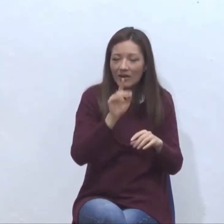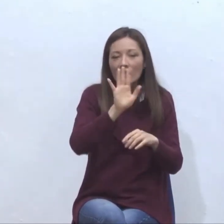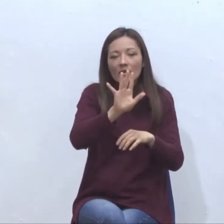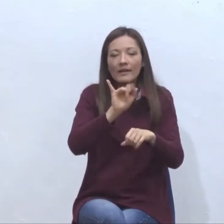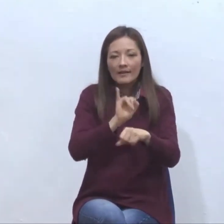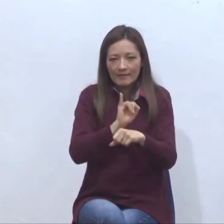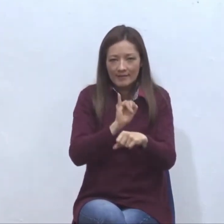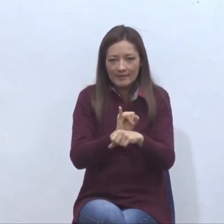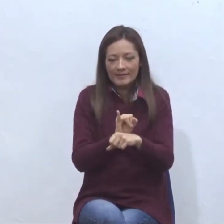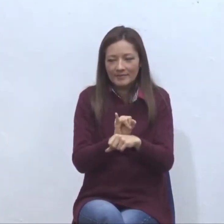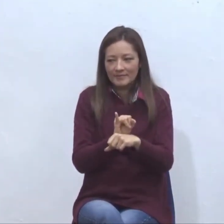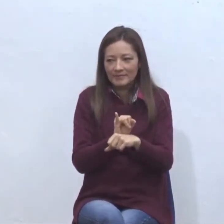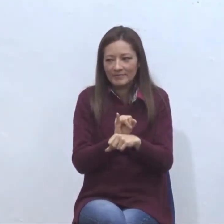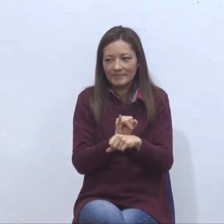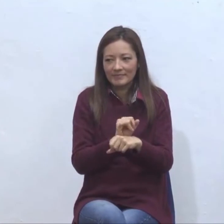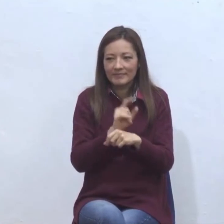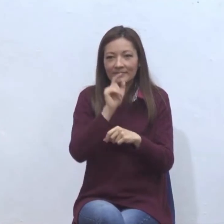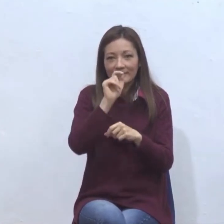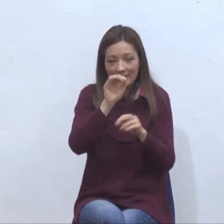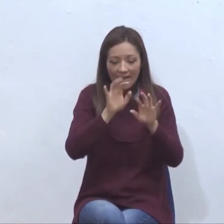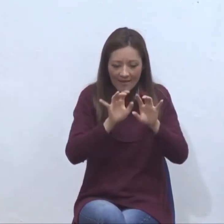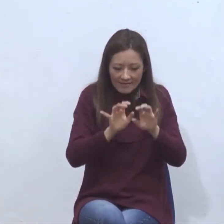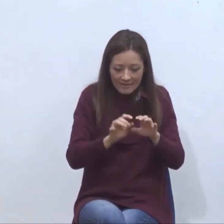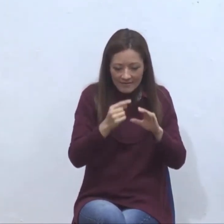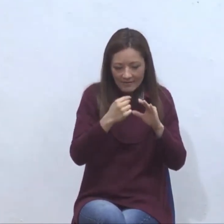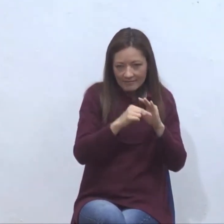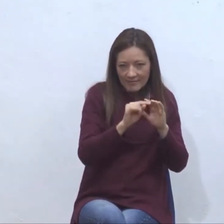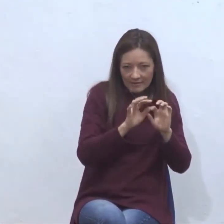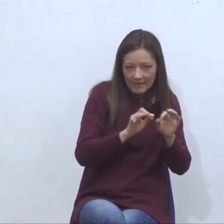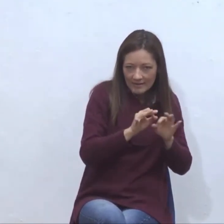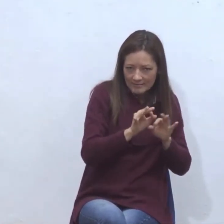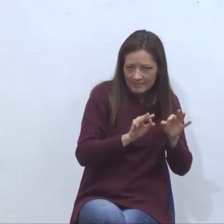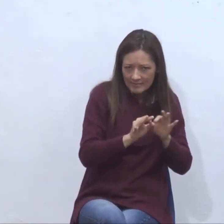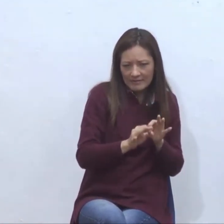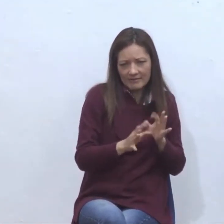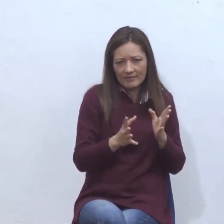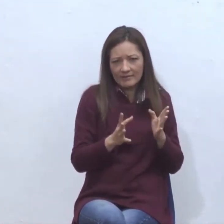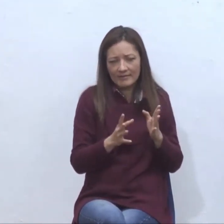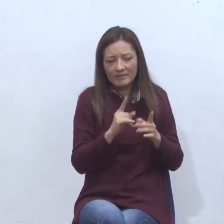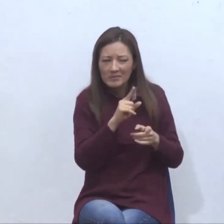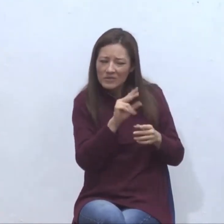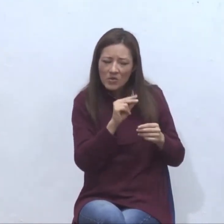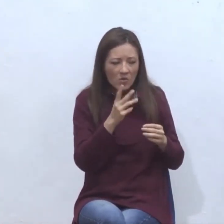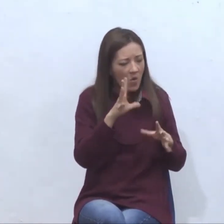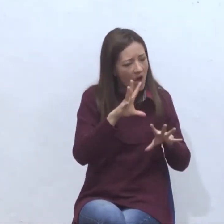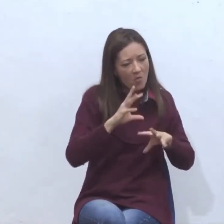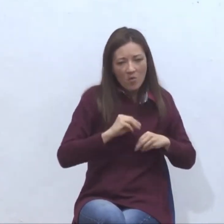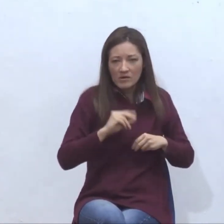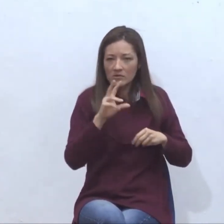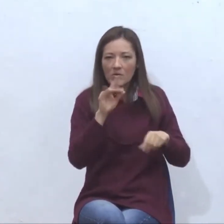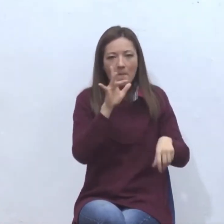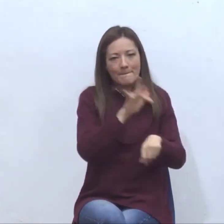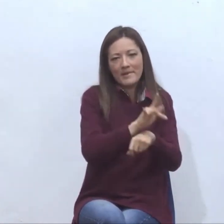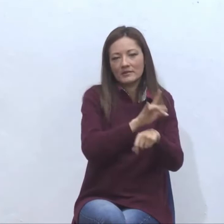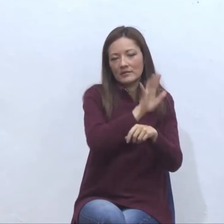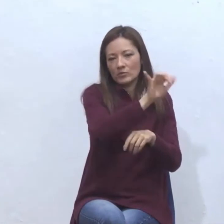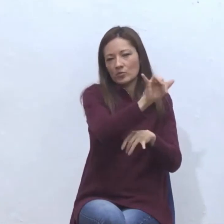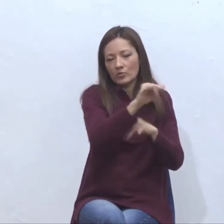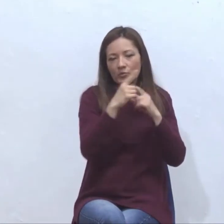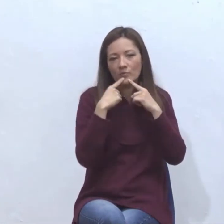iglesia. Escriba por el interno. Escriba por el interno para que usted no participe de ese pecado.